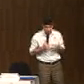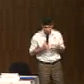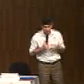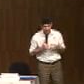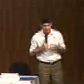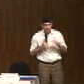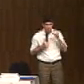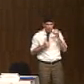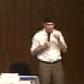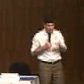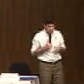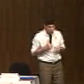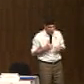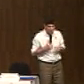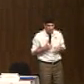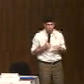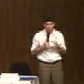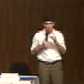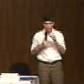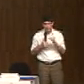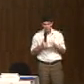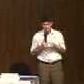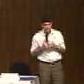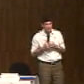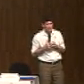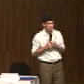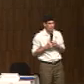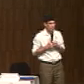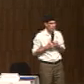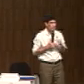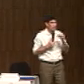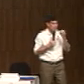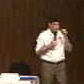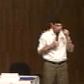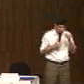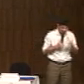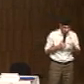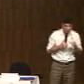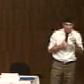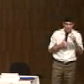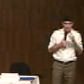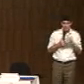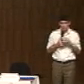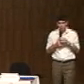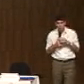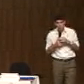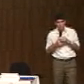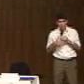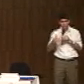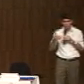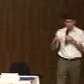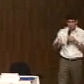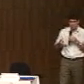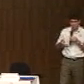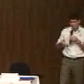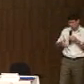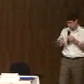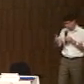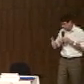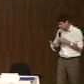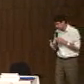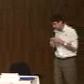nunca respondeu PAD, processo judicial ou qualquer coisa semelhante. Eu defendo que a gente tenha que se preocupar com as